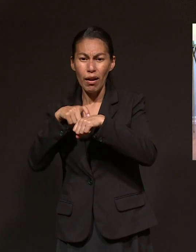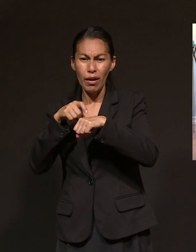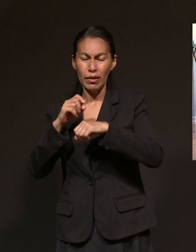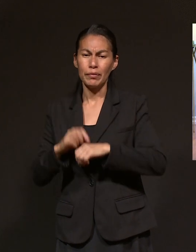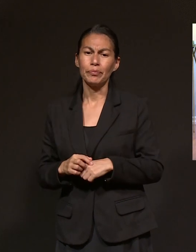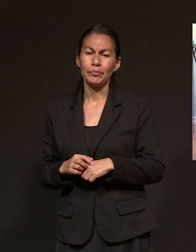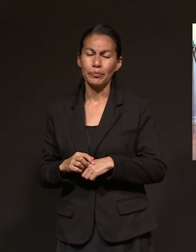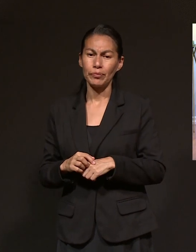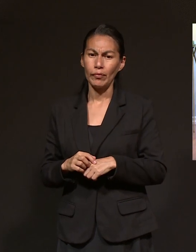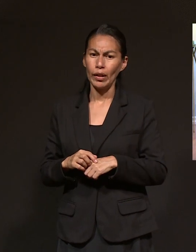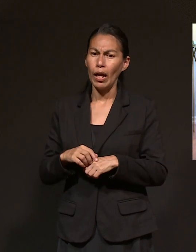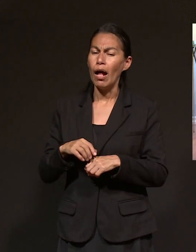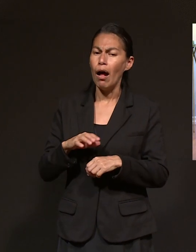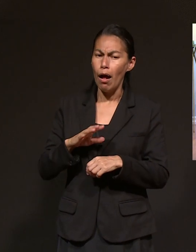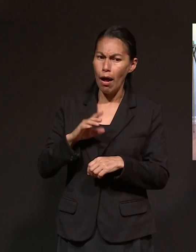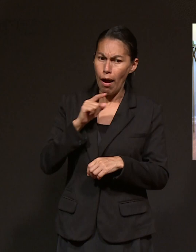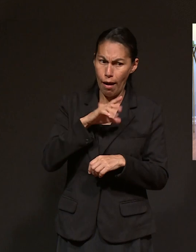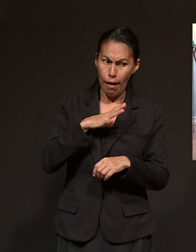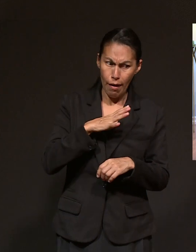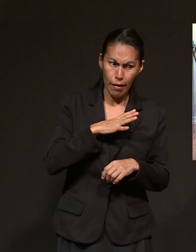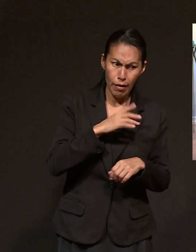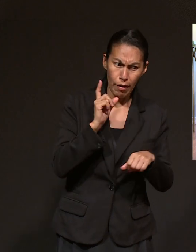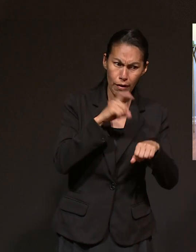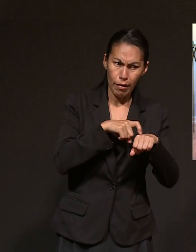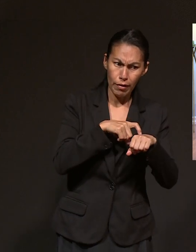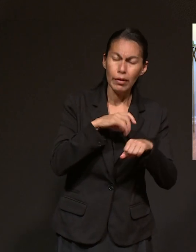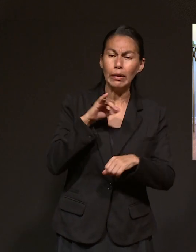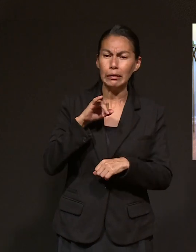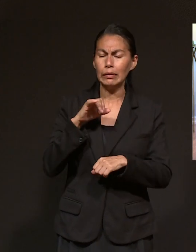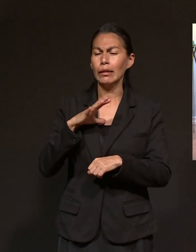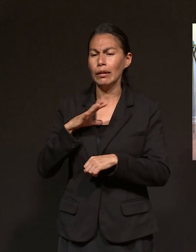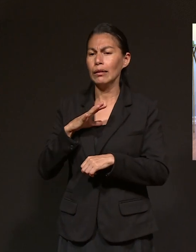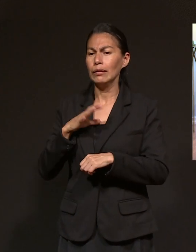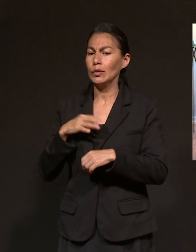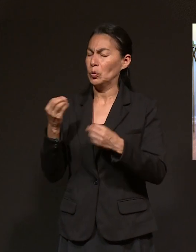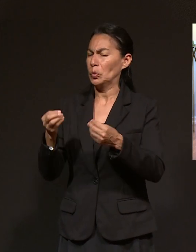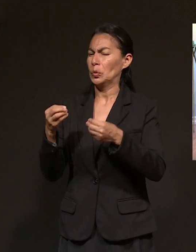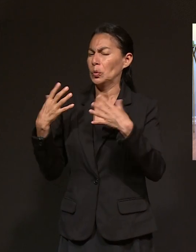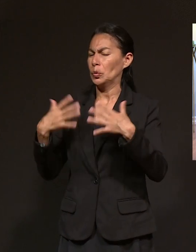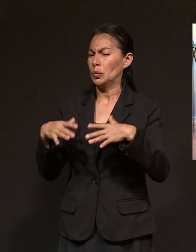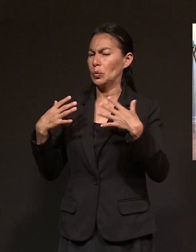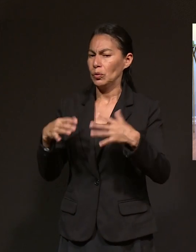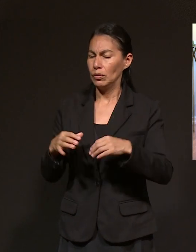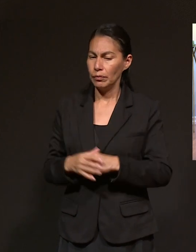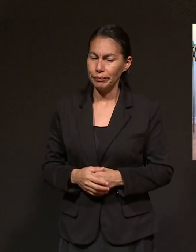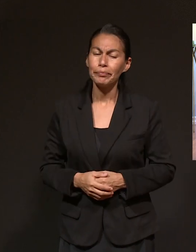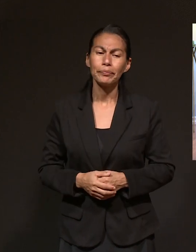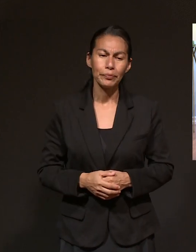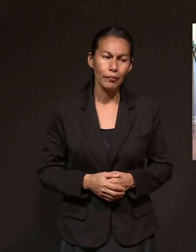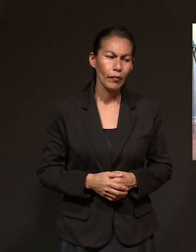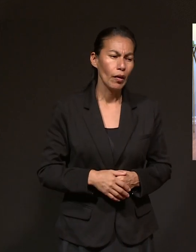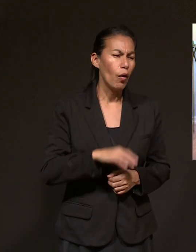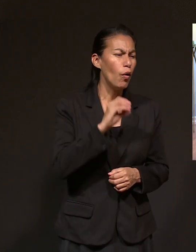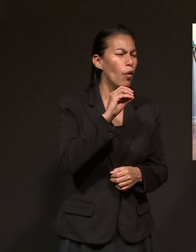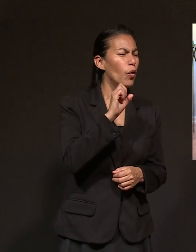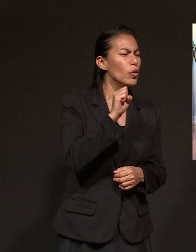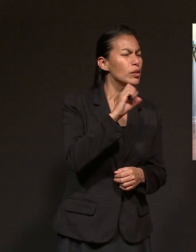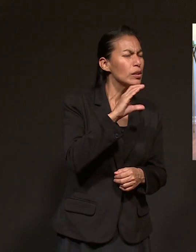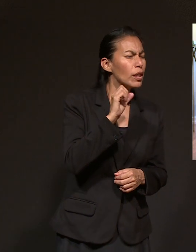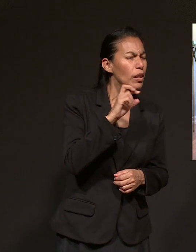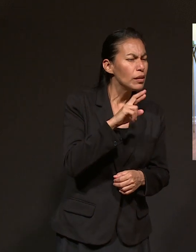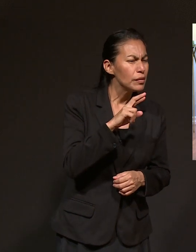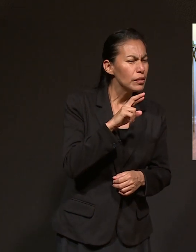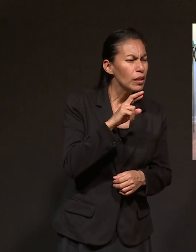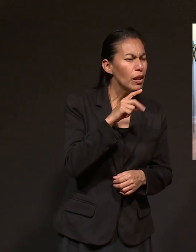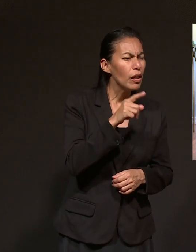los nombres no representan el lugar, ¿verdad? Es correcto. Pero ahí sí hay alacranes. Sí, ahí sí hay, hay mucho de alacranes.